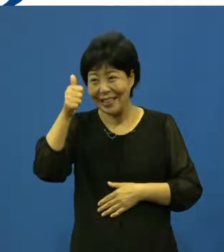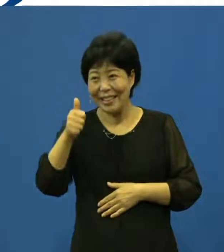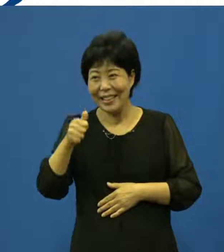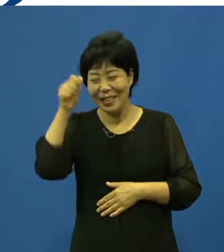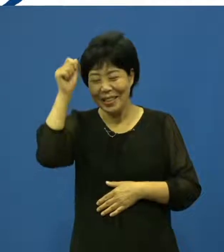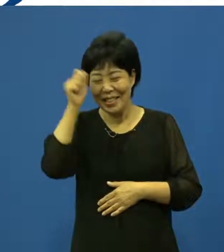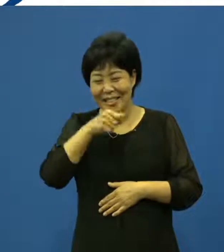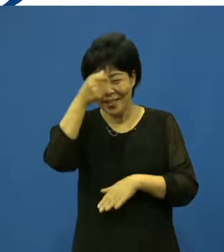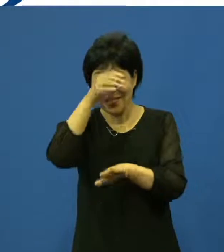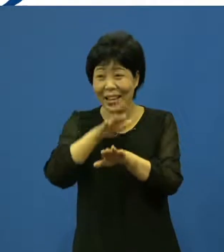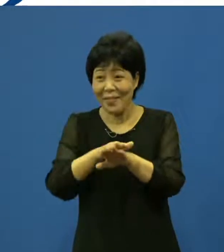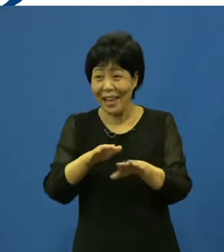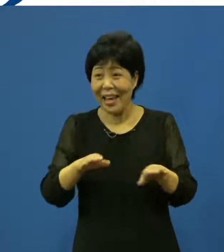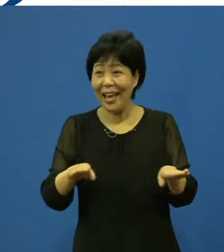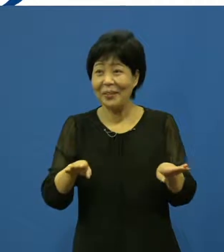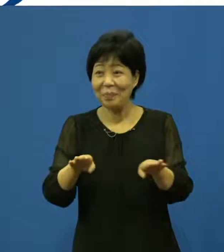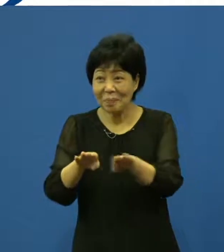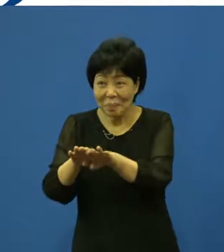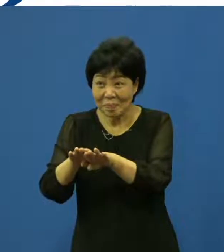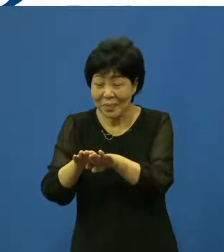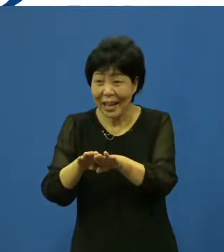잘 나오고 있기 때문에.